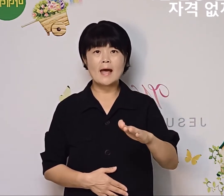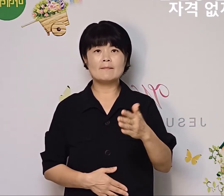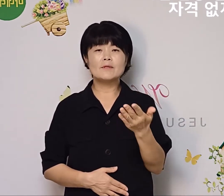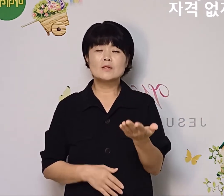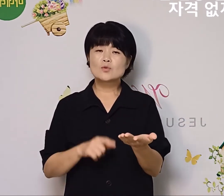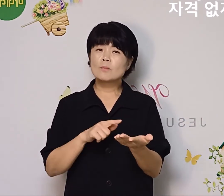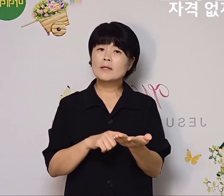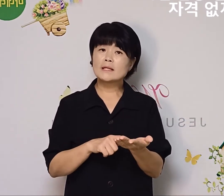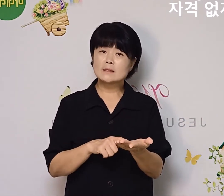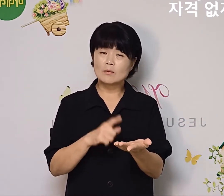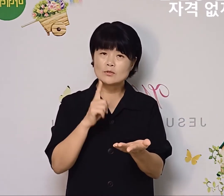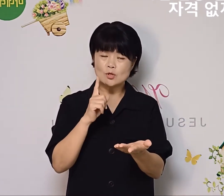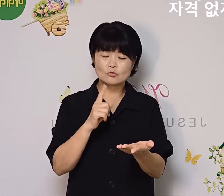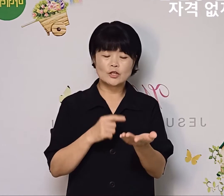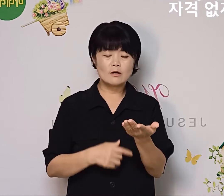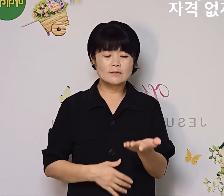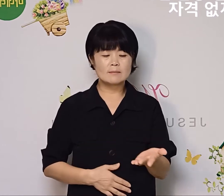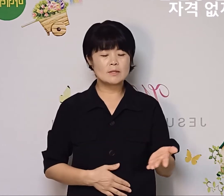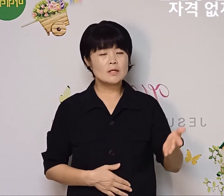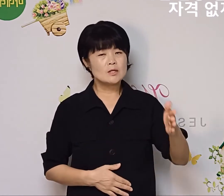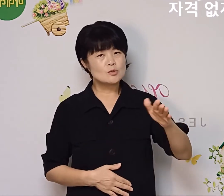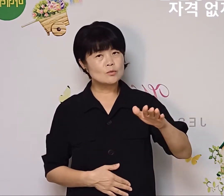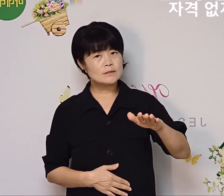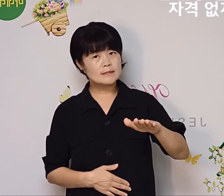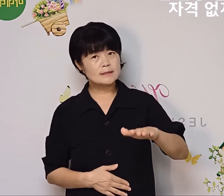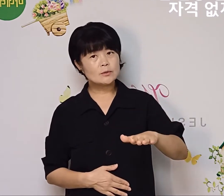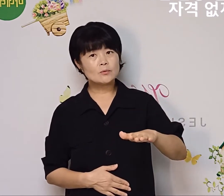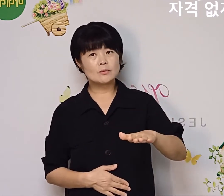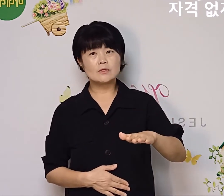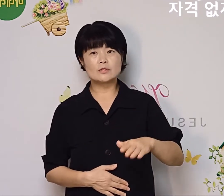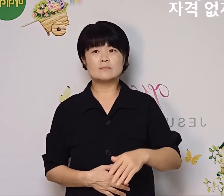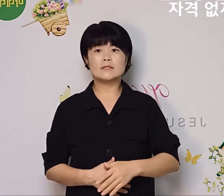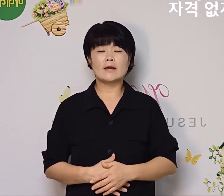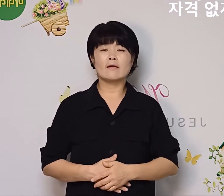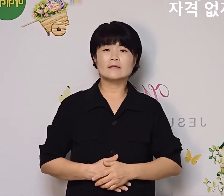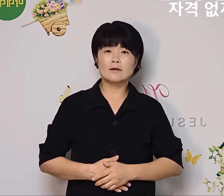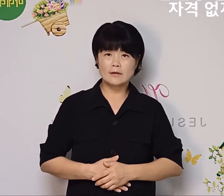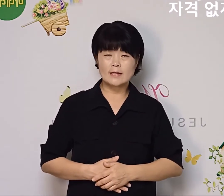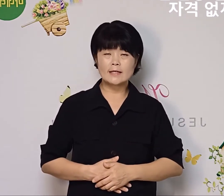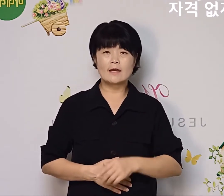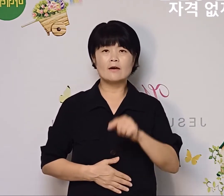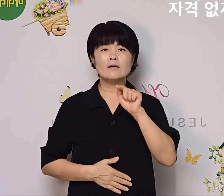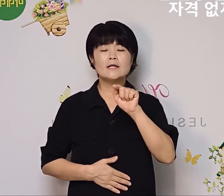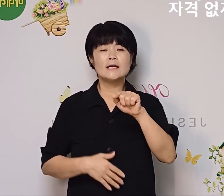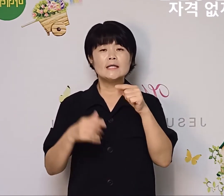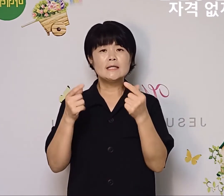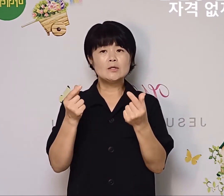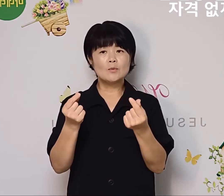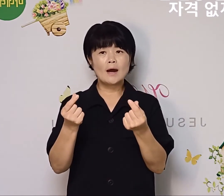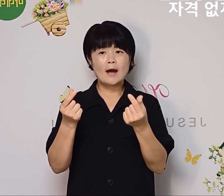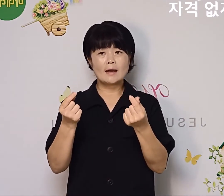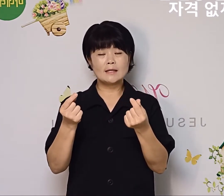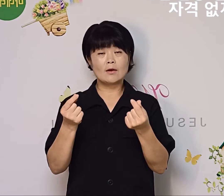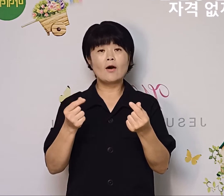그렇지만 손바닥이 먼저고요. 그 다음에 손등으로 돌려주시면 돼요. 연결할게요. 이와